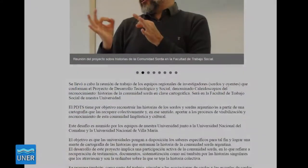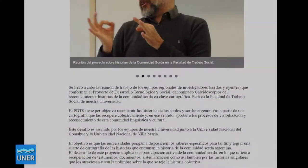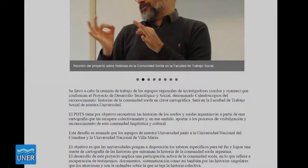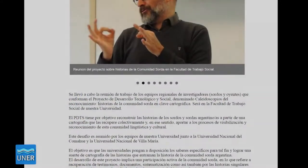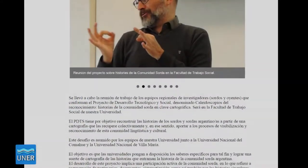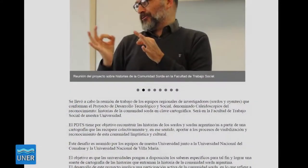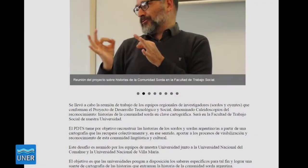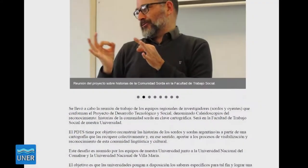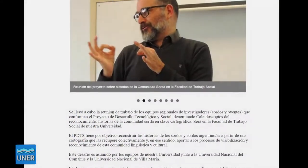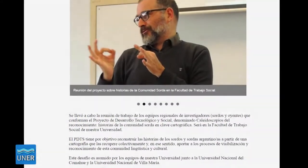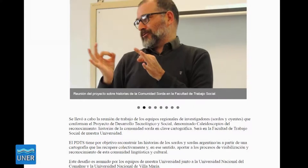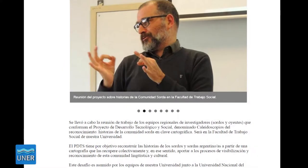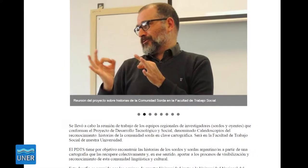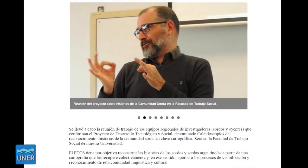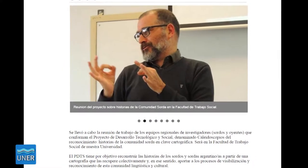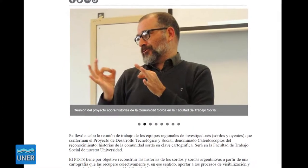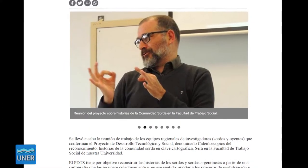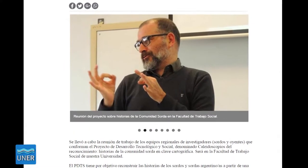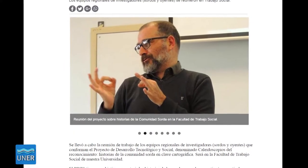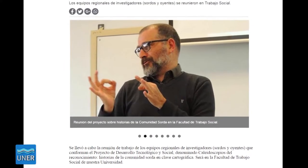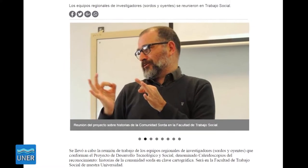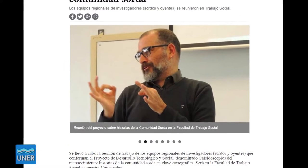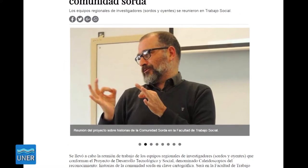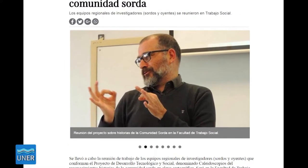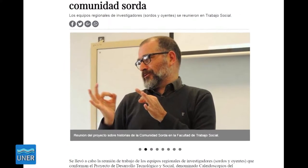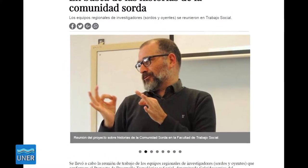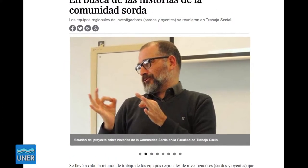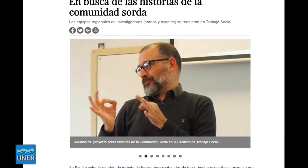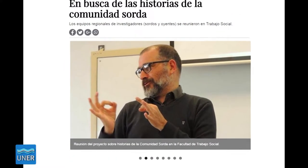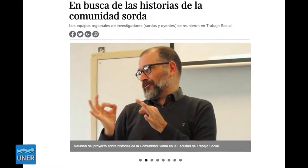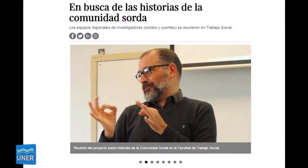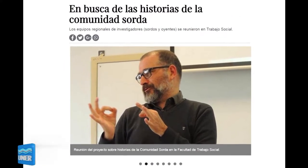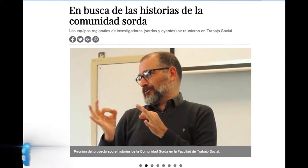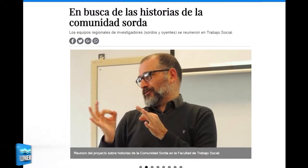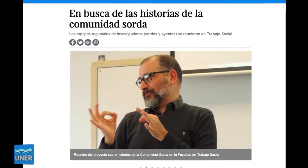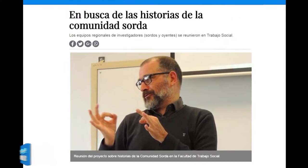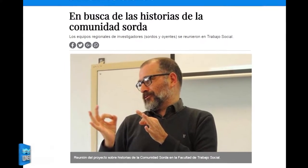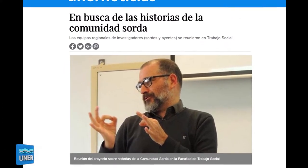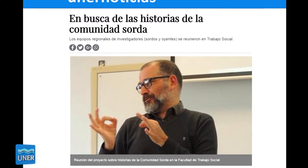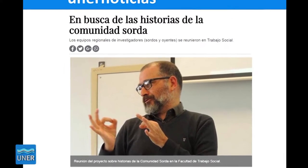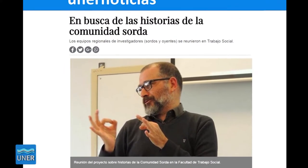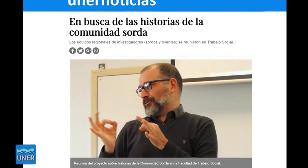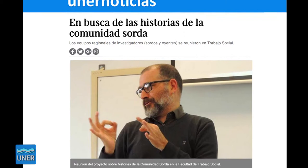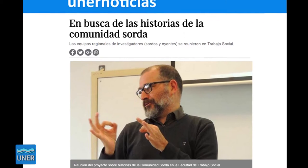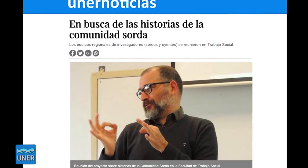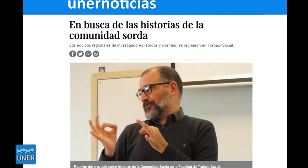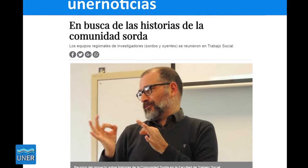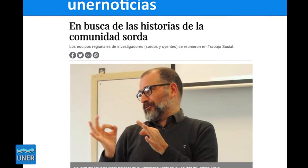pasado. Entonces, este proyecto se trata de eso, ¿sí? De recuperar historias de sordos y sordas de la Argentina, pero no